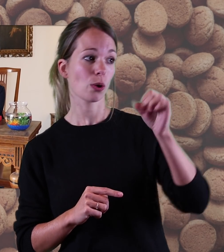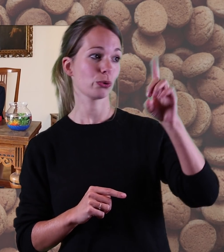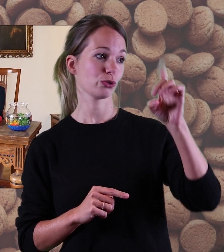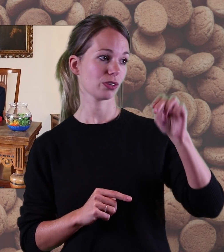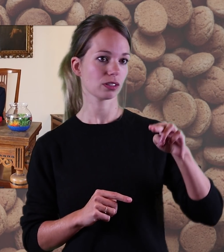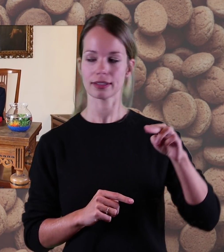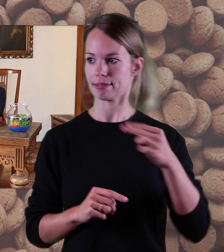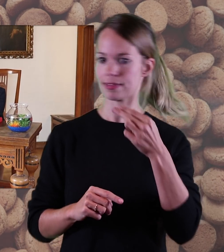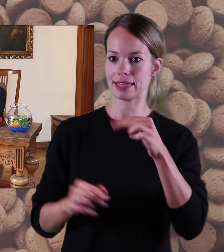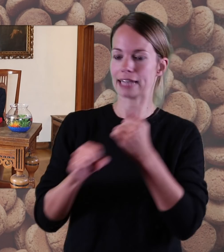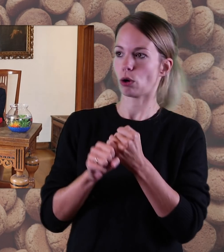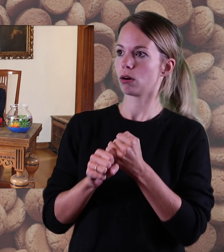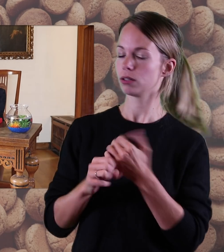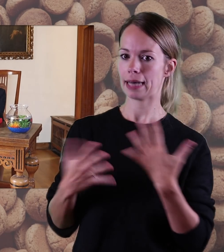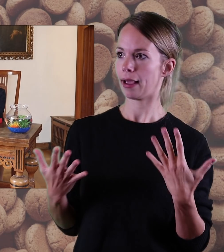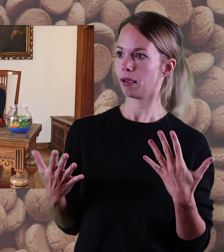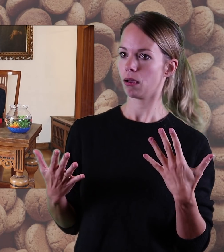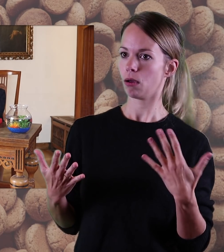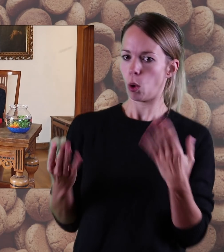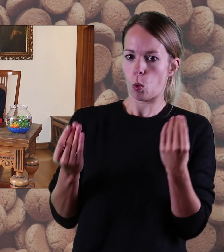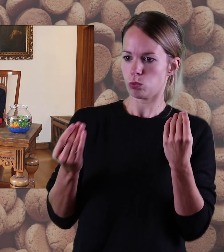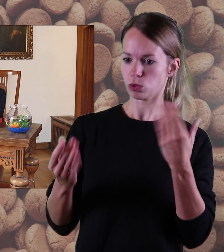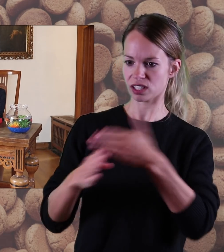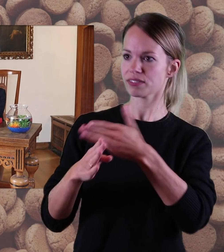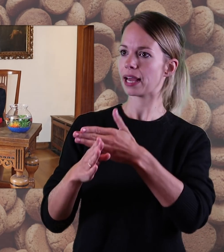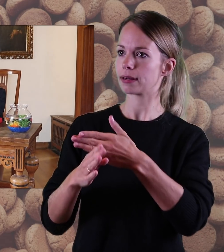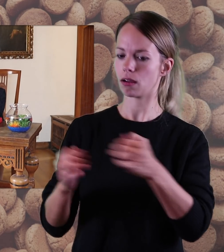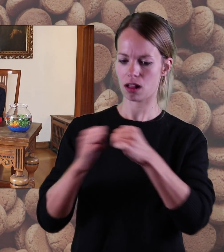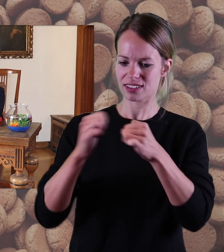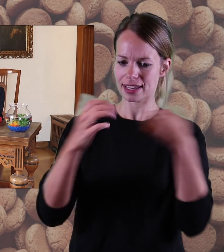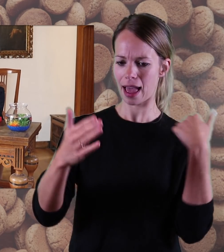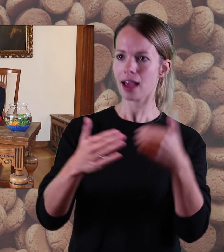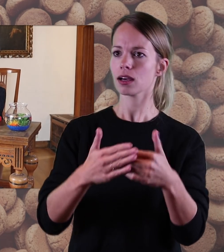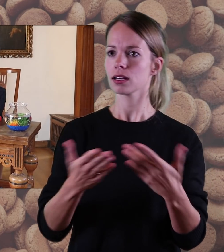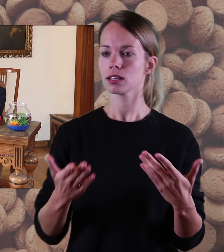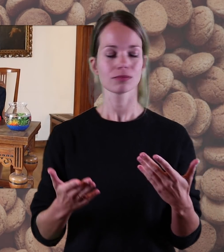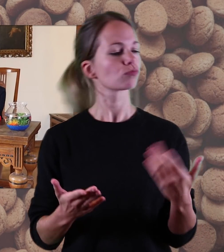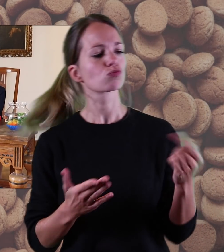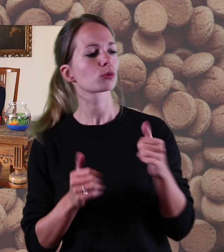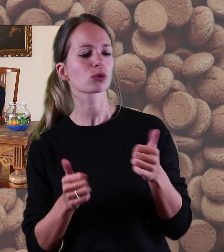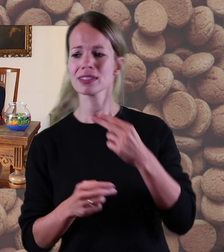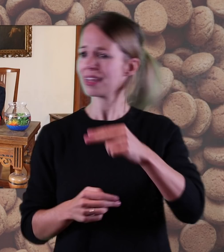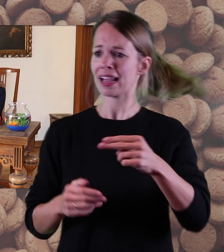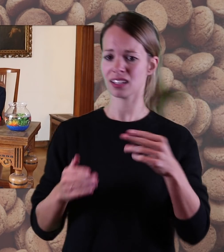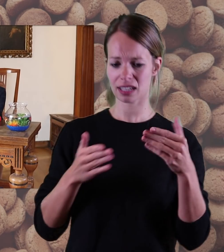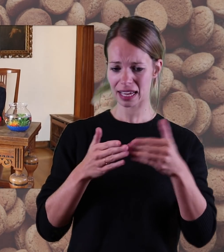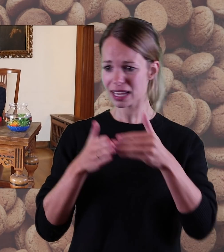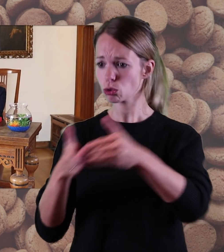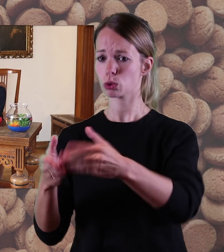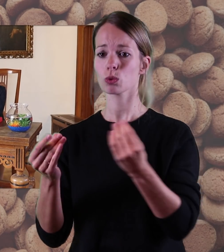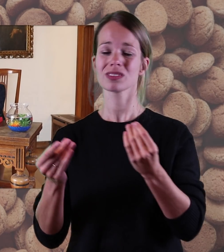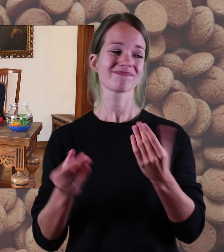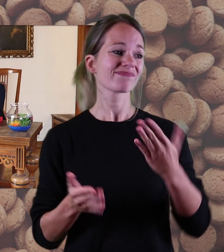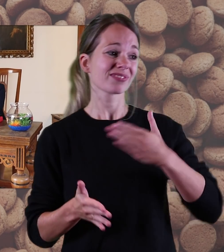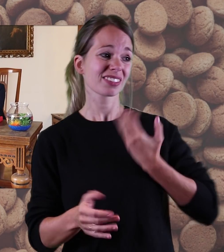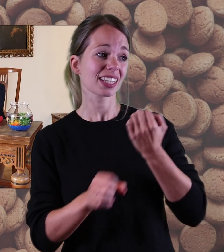Heusden? Ja. Nee toch? Nee. En dan? Hoe moet het verder? Na al die jaren? Dat gaat helemaal goed komen. Nee. En met de intocht? Ja,